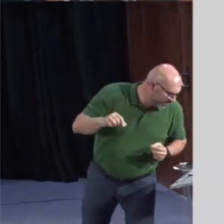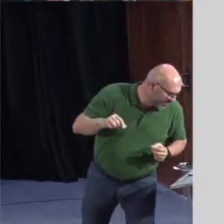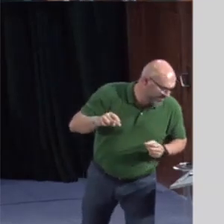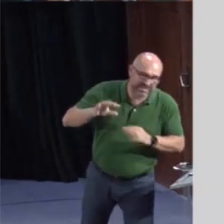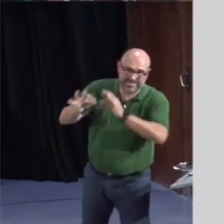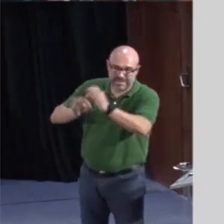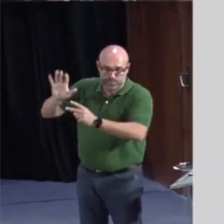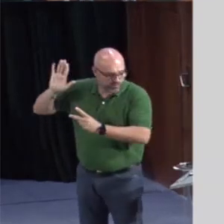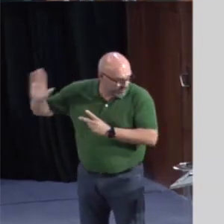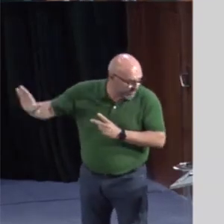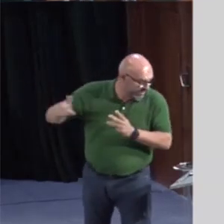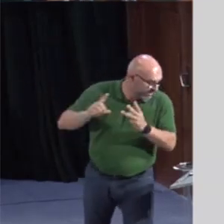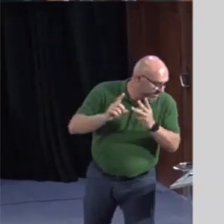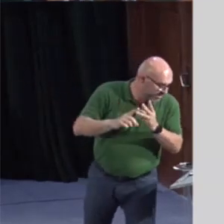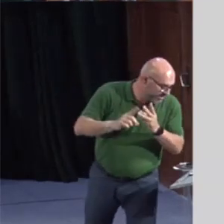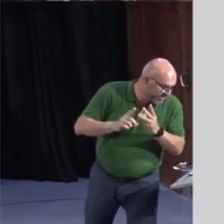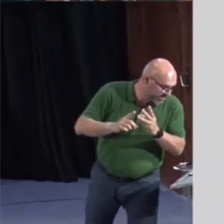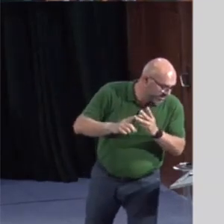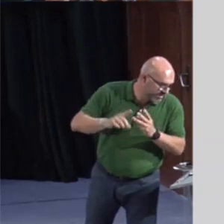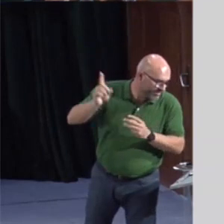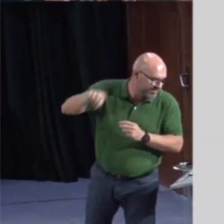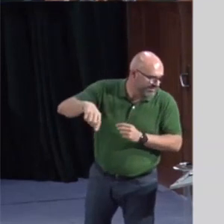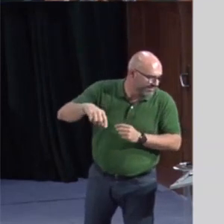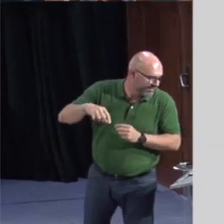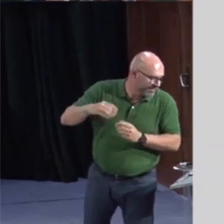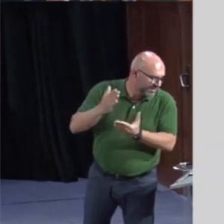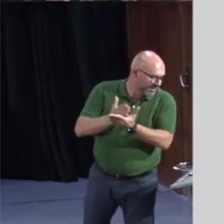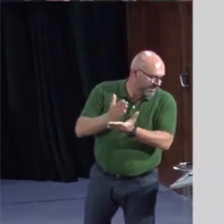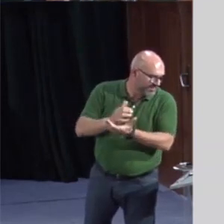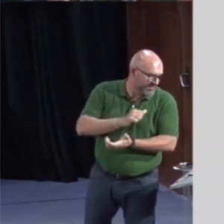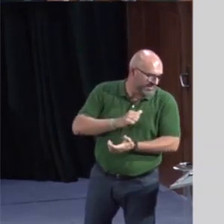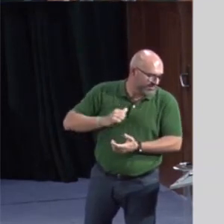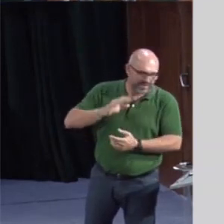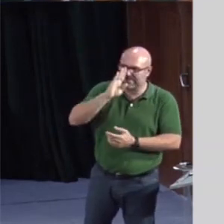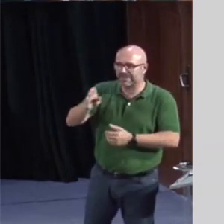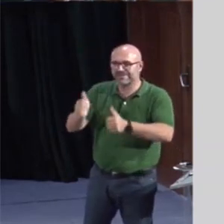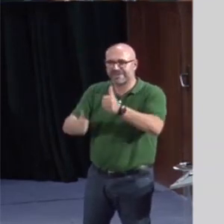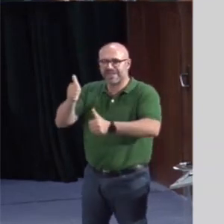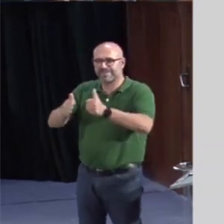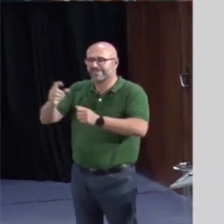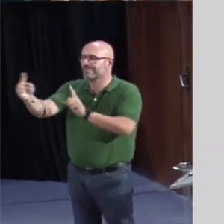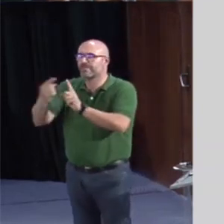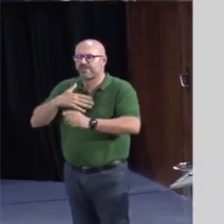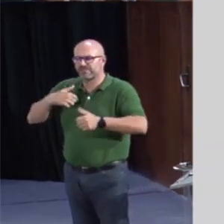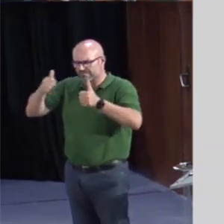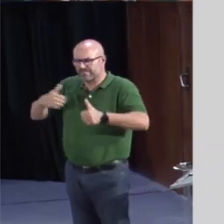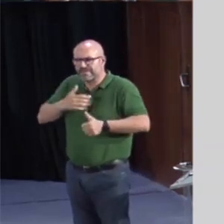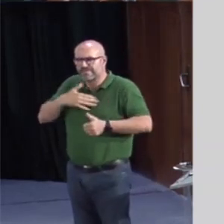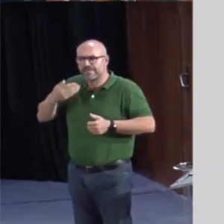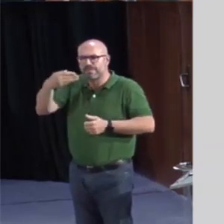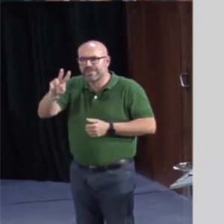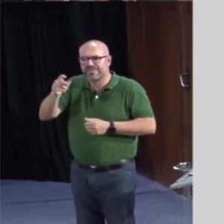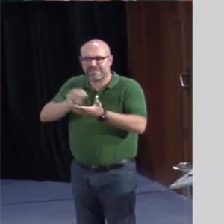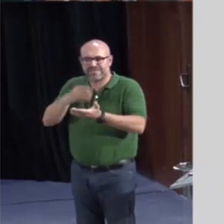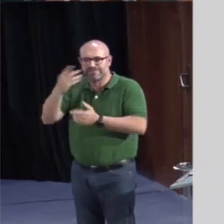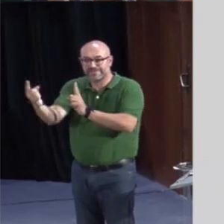encajarla, los diferentes ámbitos donde podríamos utilizar nuestras pruebas del A1, es nuestro ejemplo, pero también la